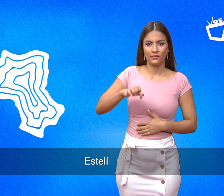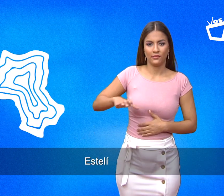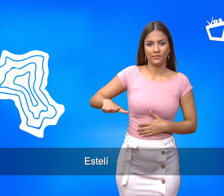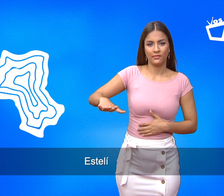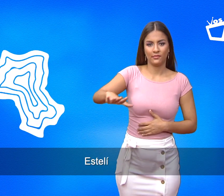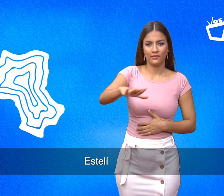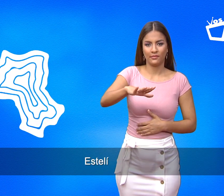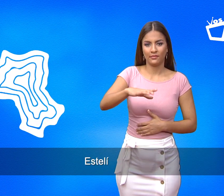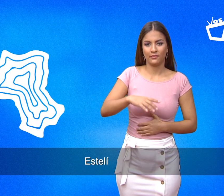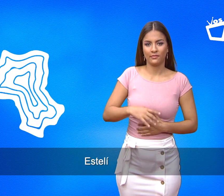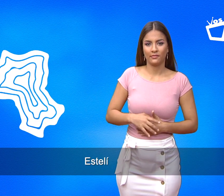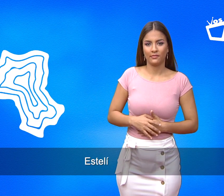estelí